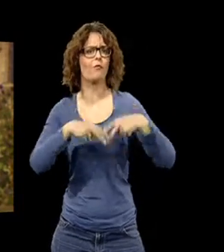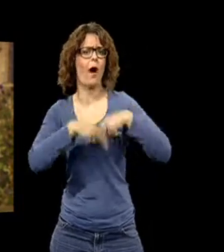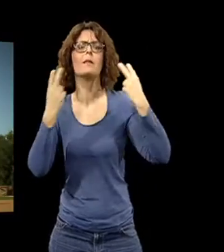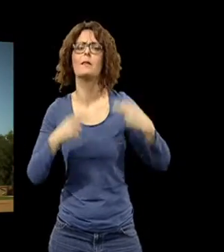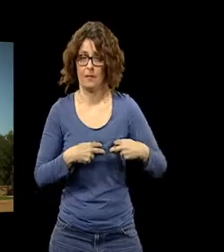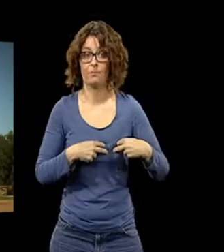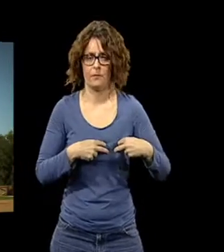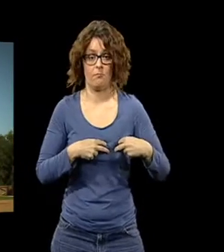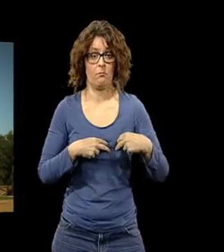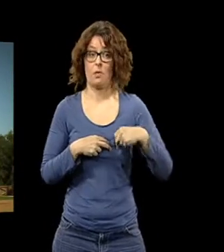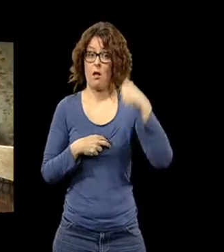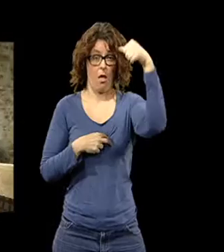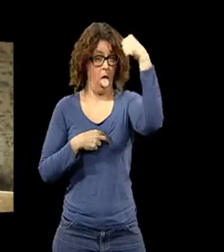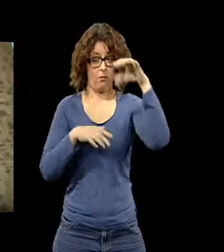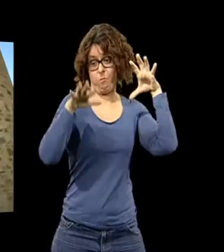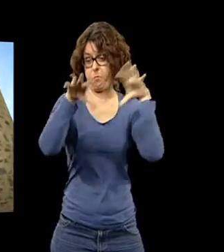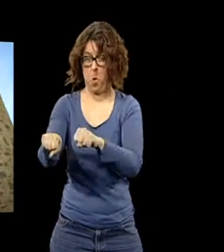Vendée.